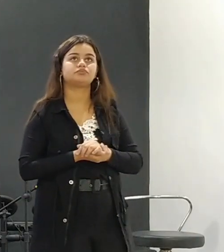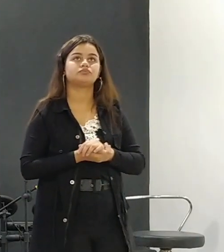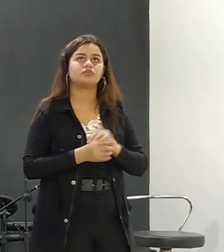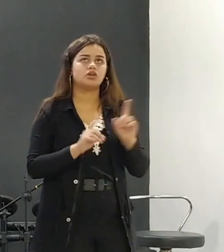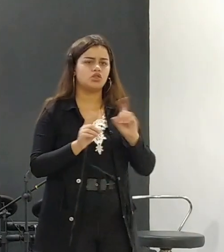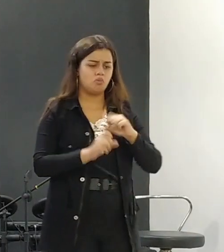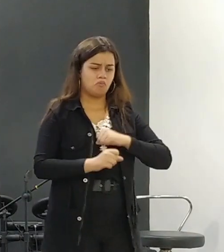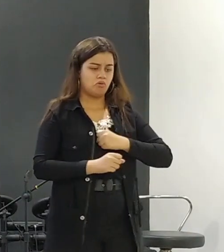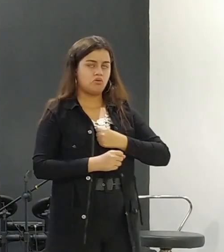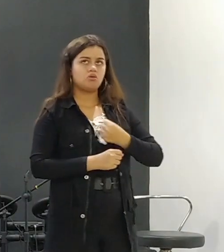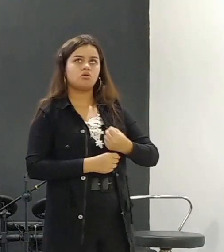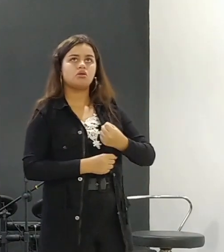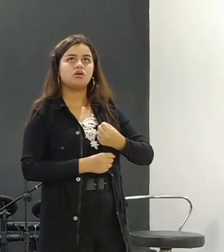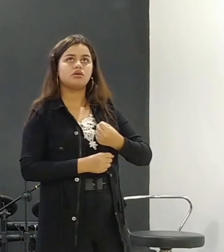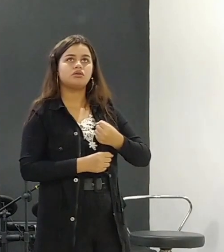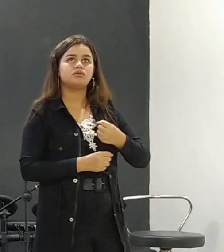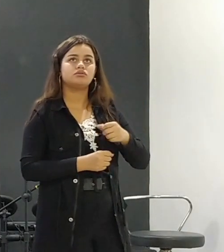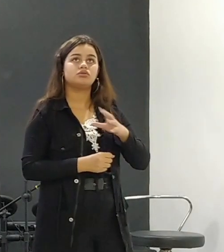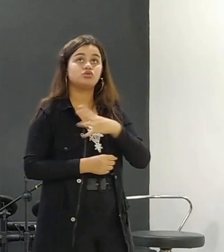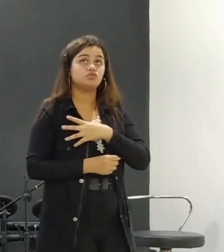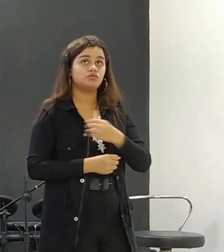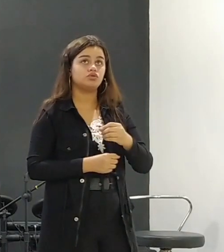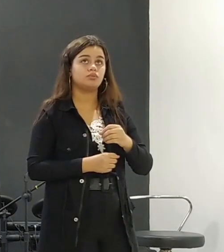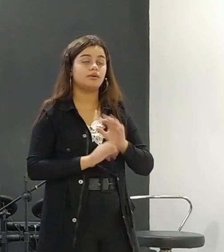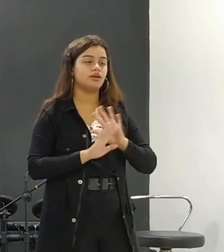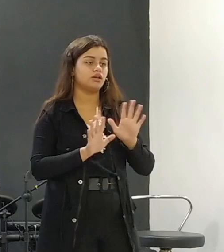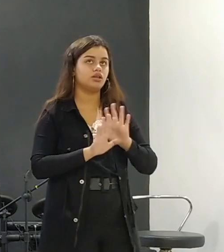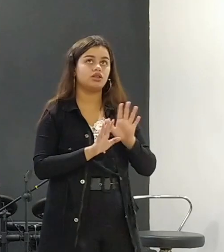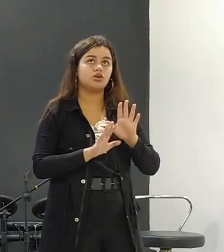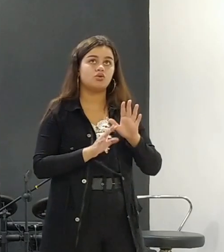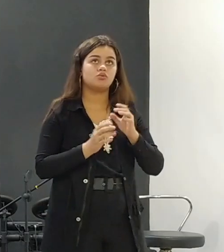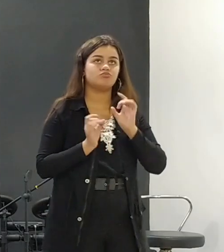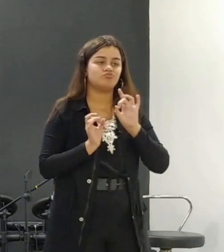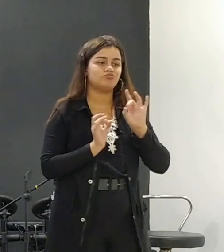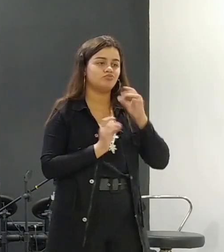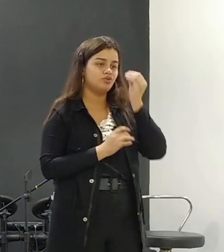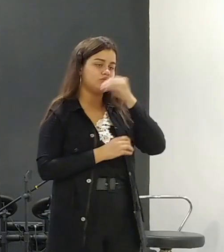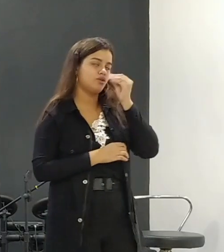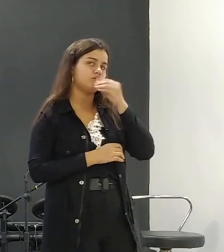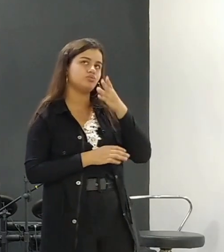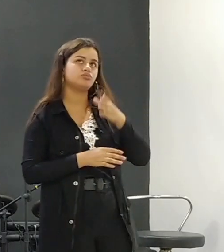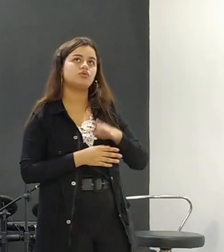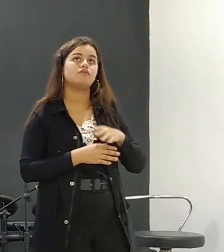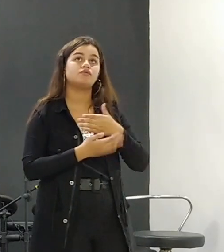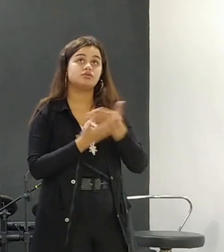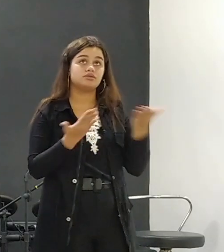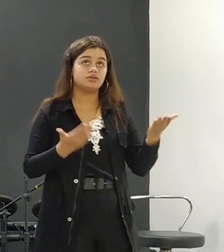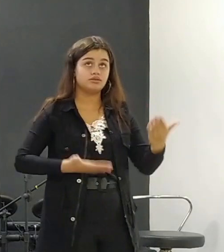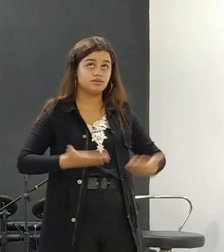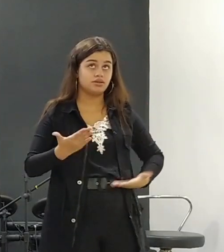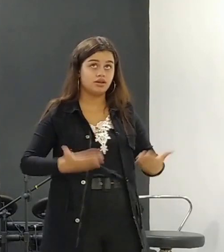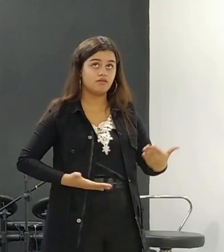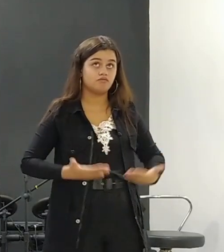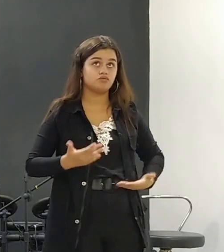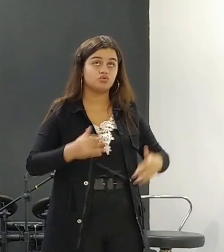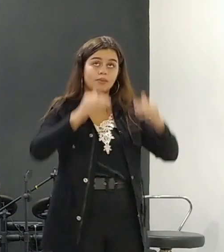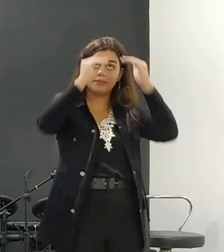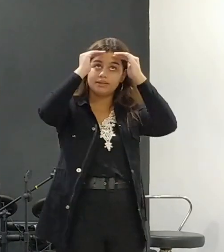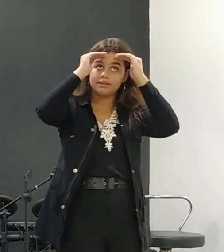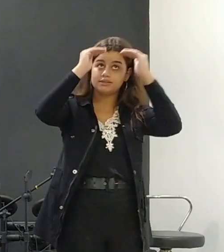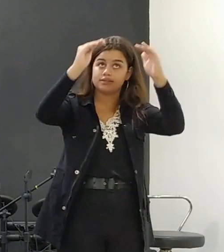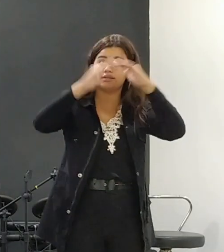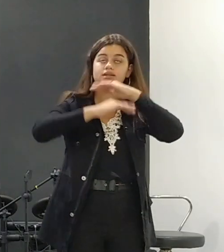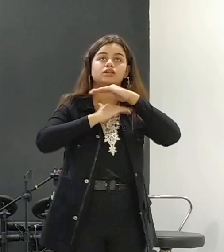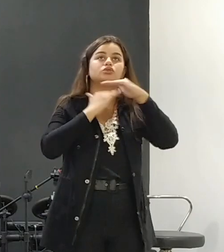irriteis a vossos filhos, para que não percam o ânimo. Vós, servos, obedecei em tudo